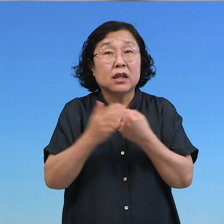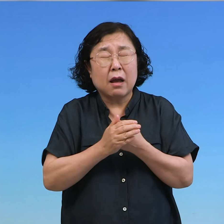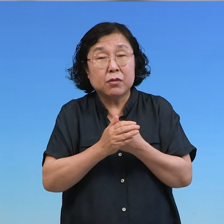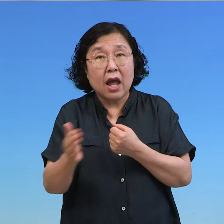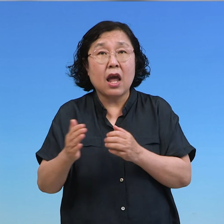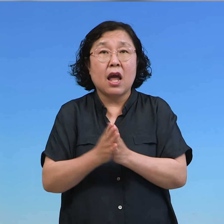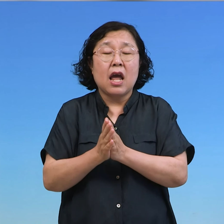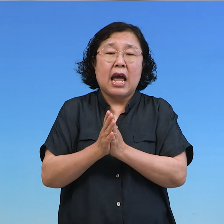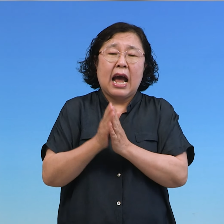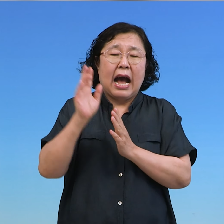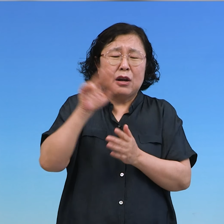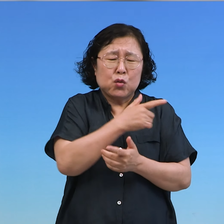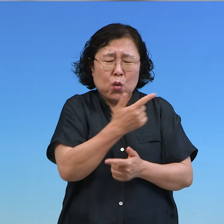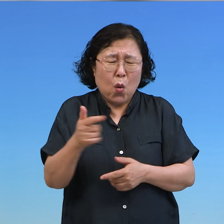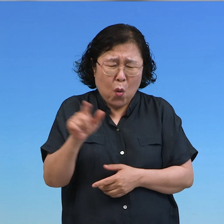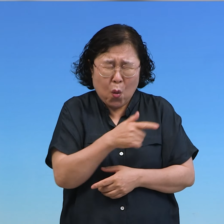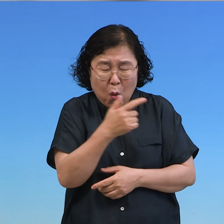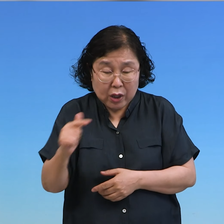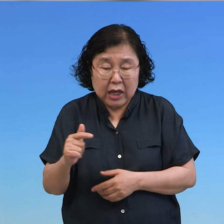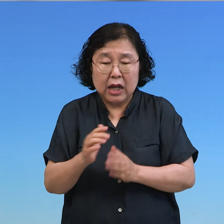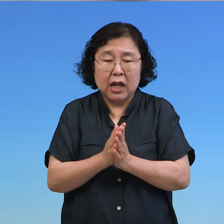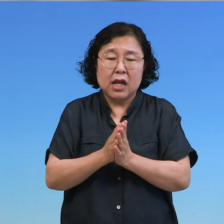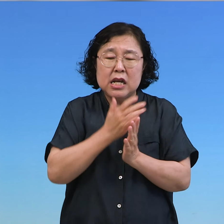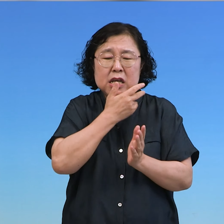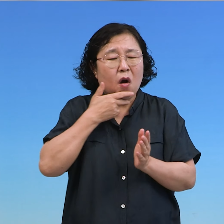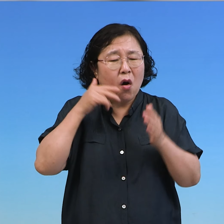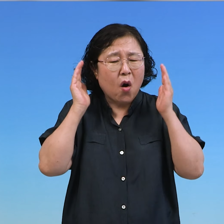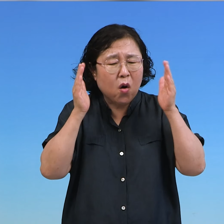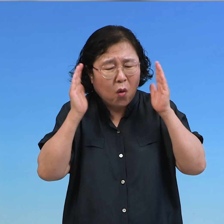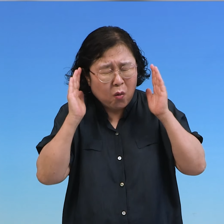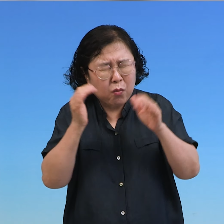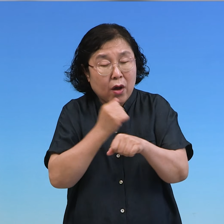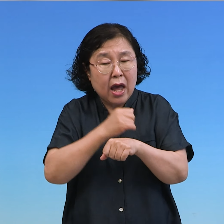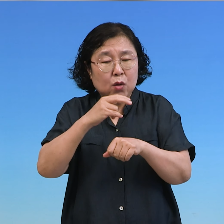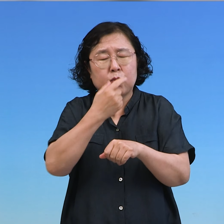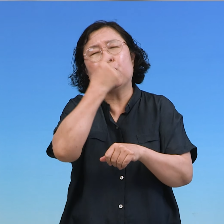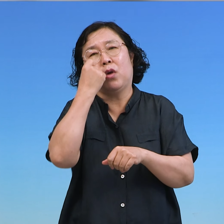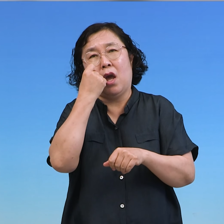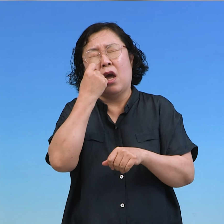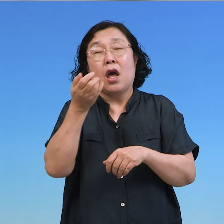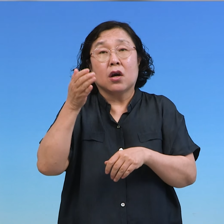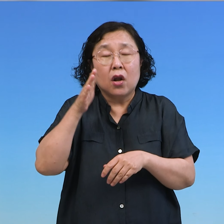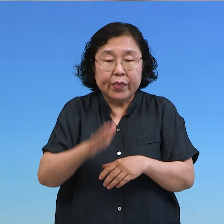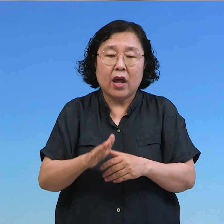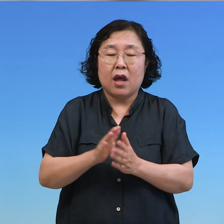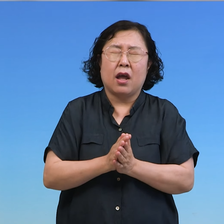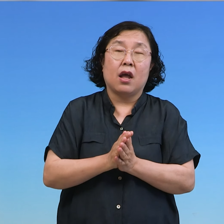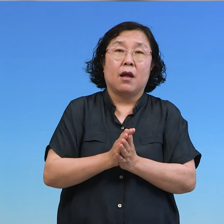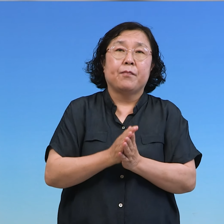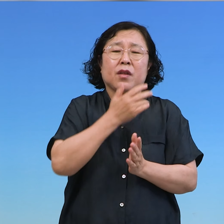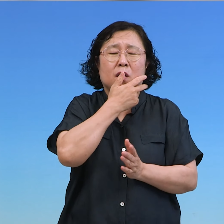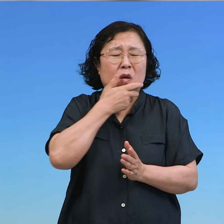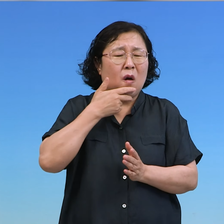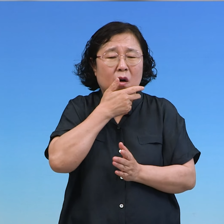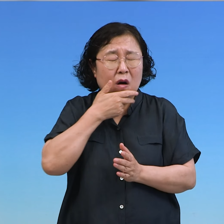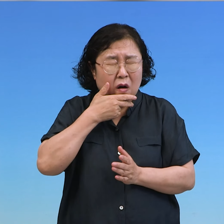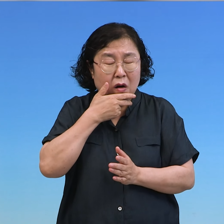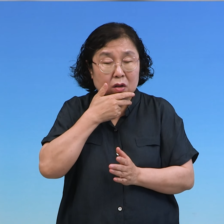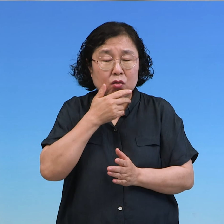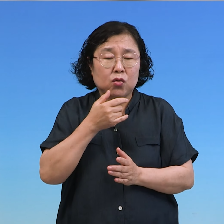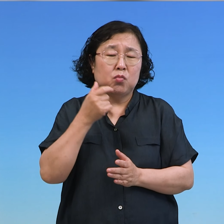계속 일하면서 학교를 다니니까 미국 대학을 졸업한다는 건 제 생각에도 이거 뭐